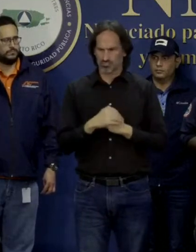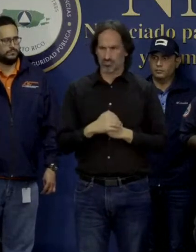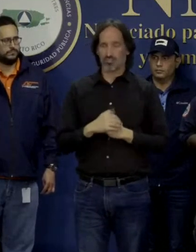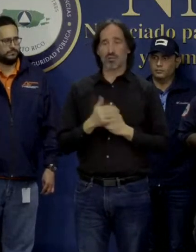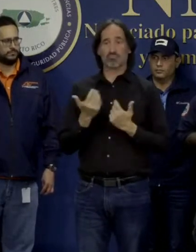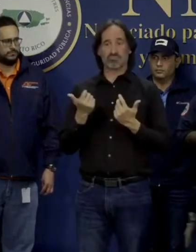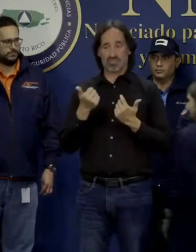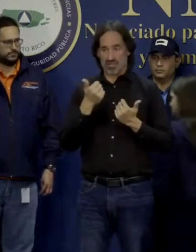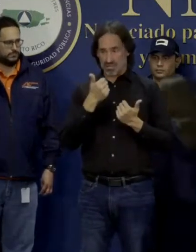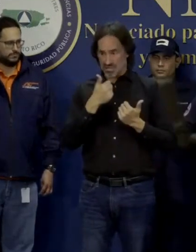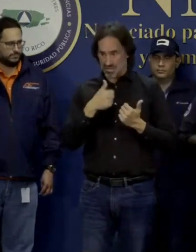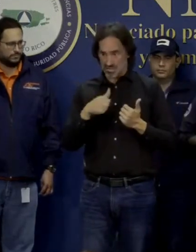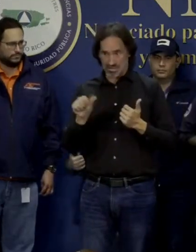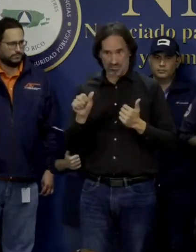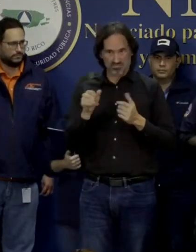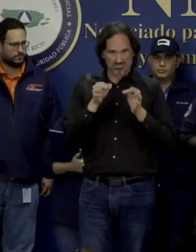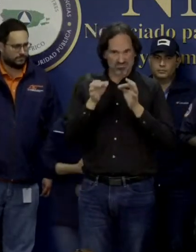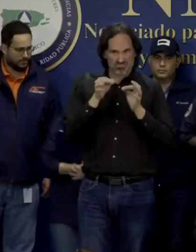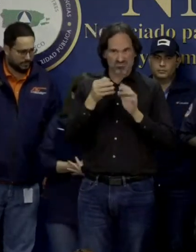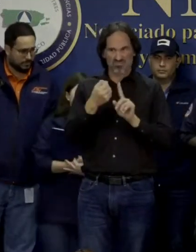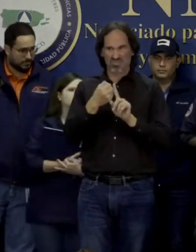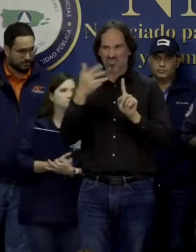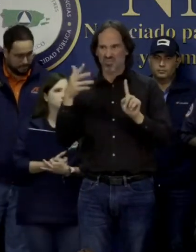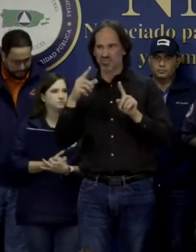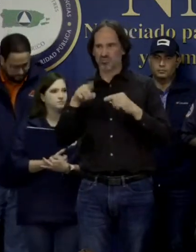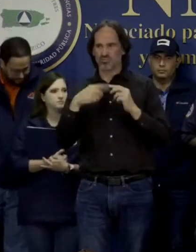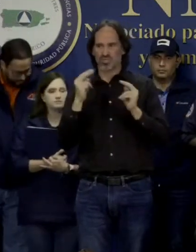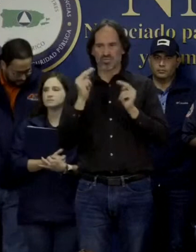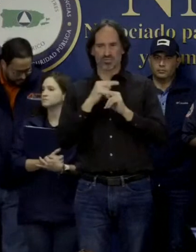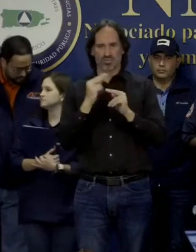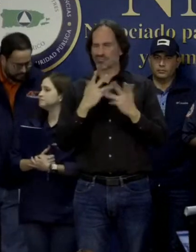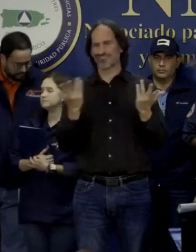pudiera abundar, pero ellos ya están trabajando desde esta mañana.